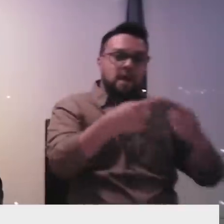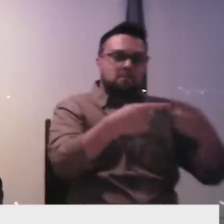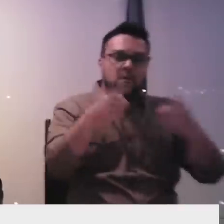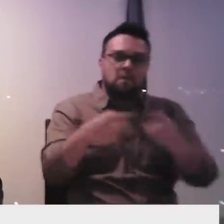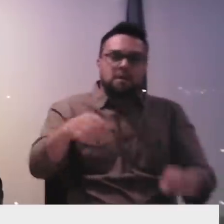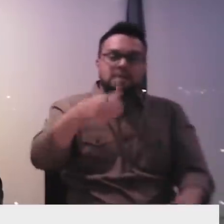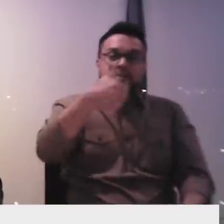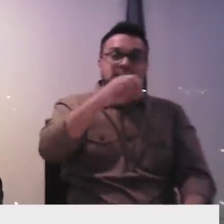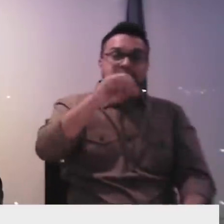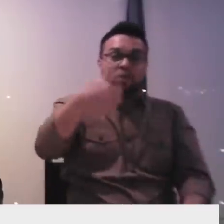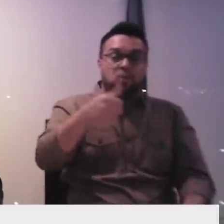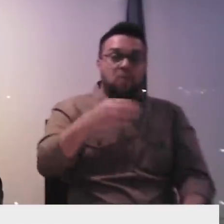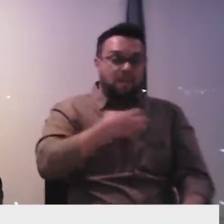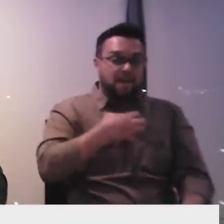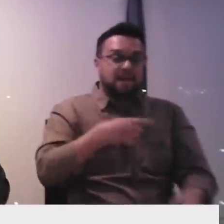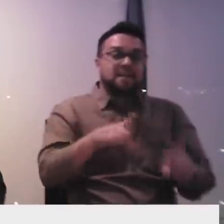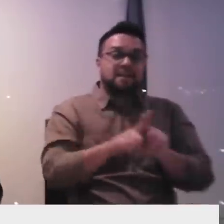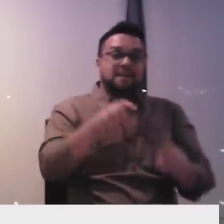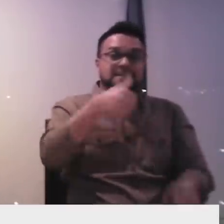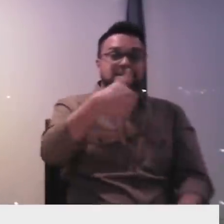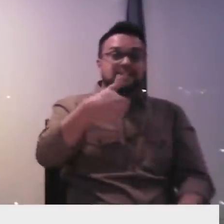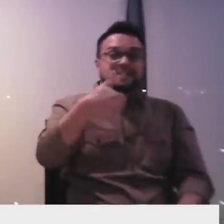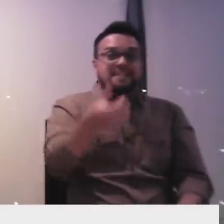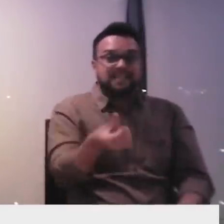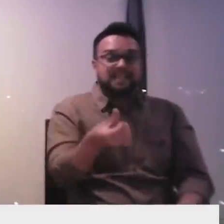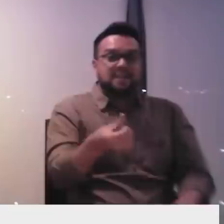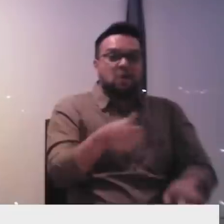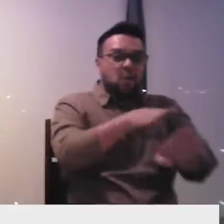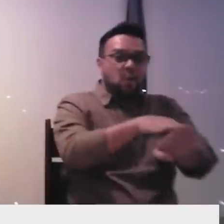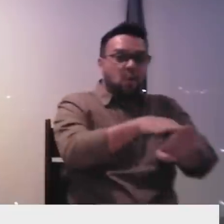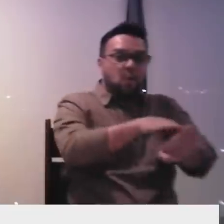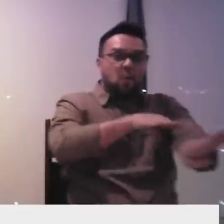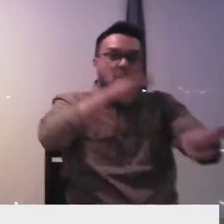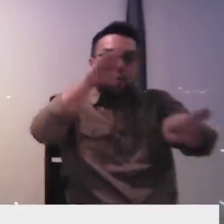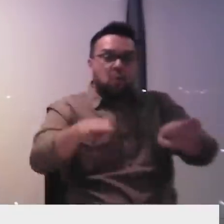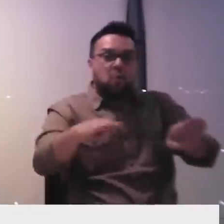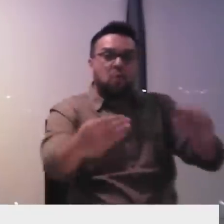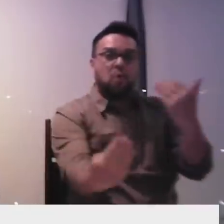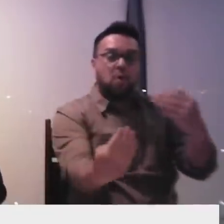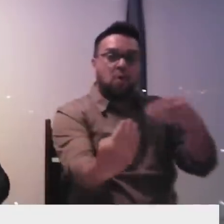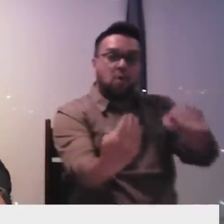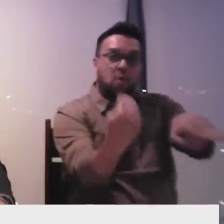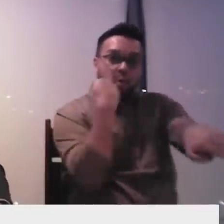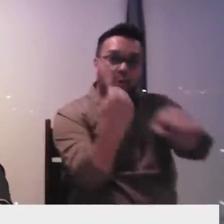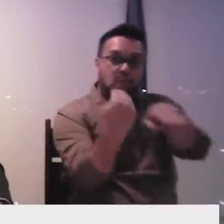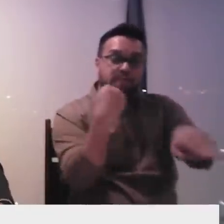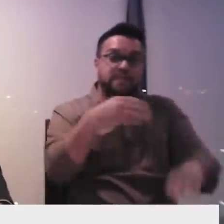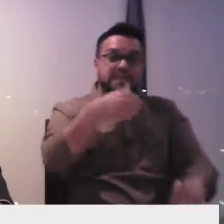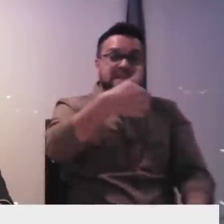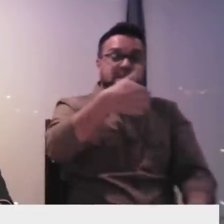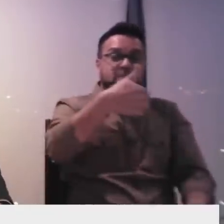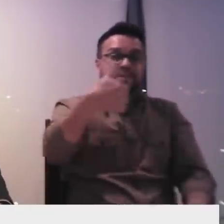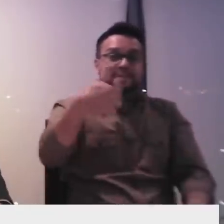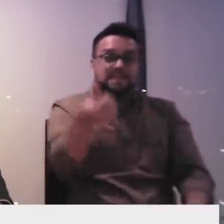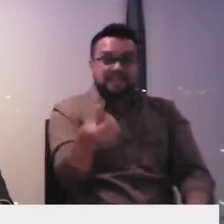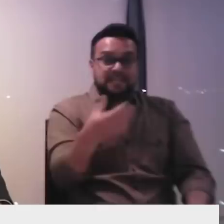BR-101 Bahia e da BR-116 Bahia, de duplicação. Duplicações aguardadas há tanto tempo. Na 116 Bahia, sabe quantos quilômetros